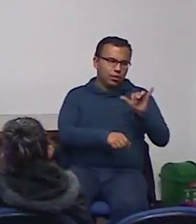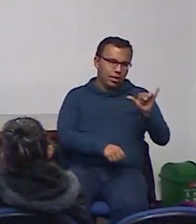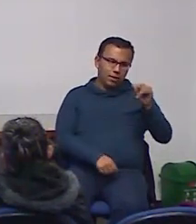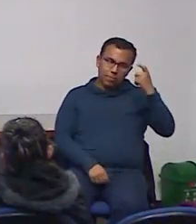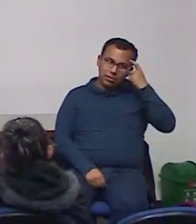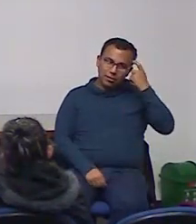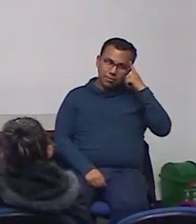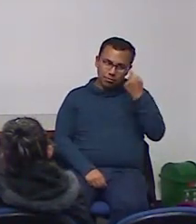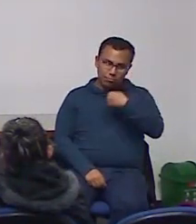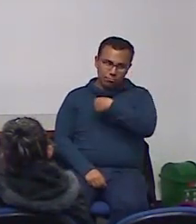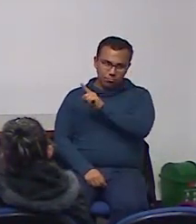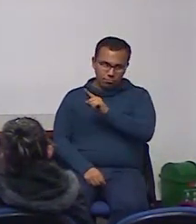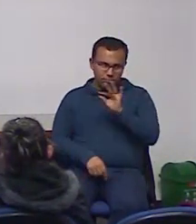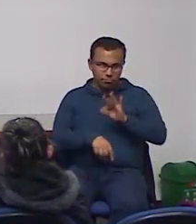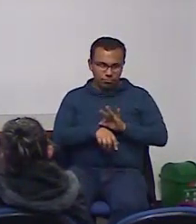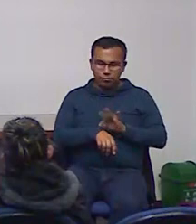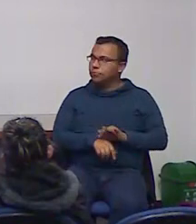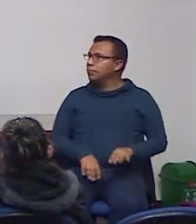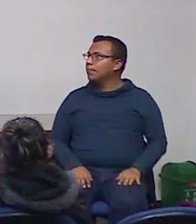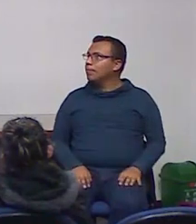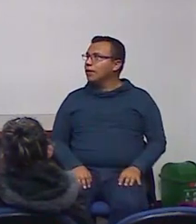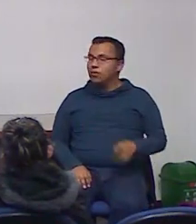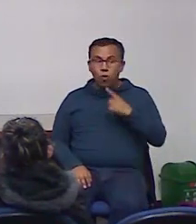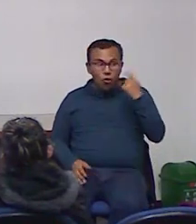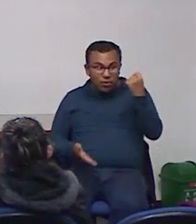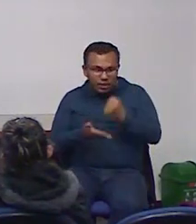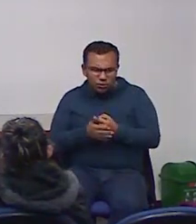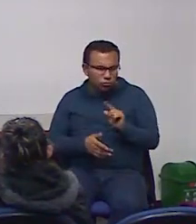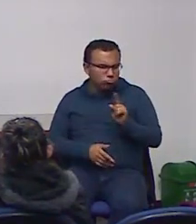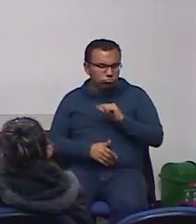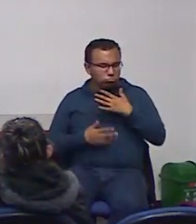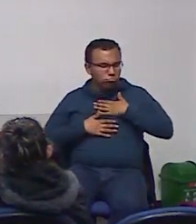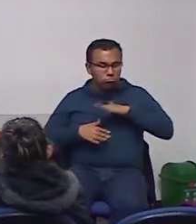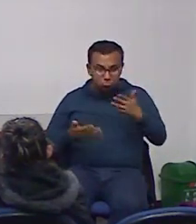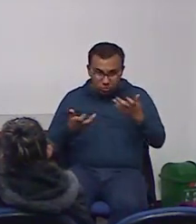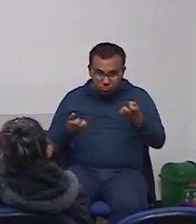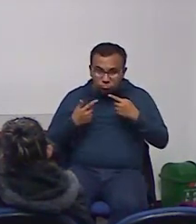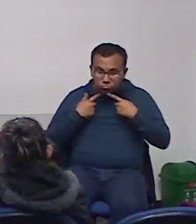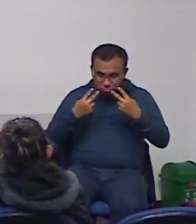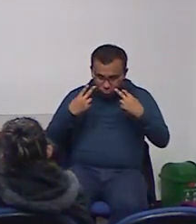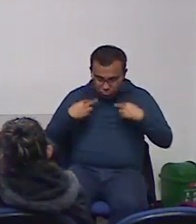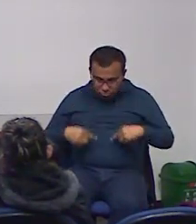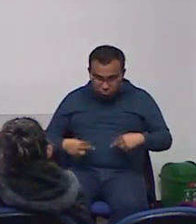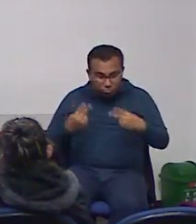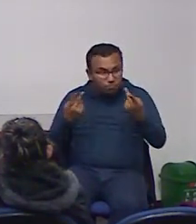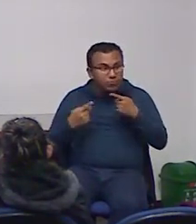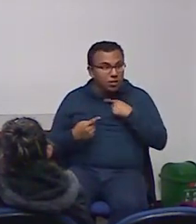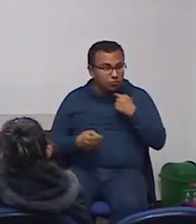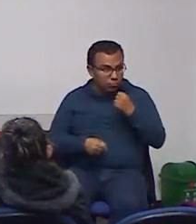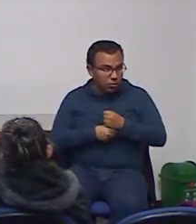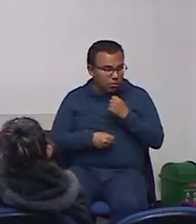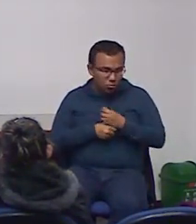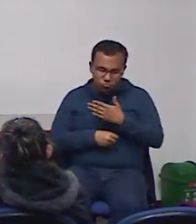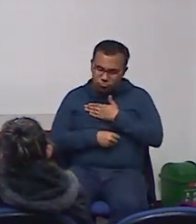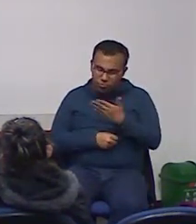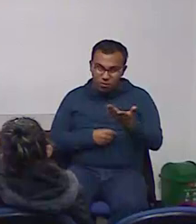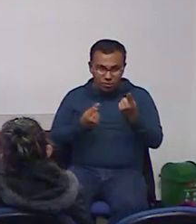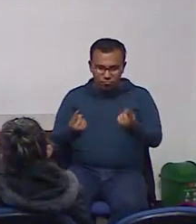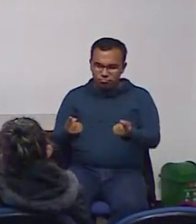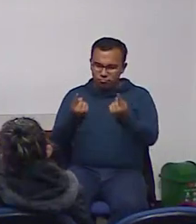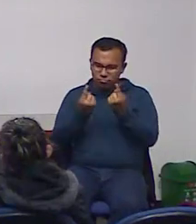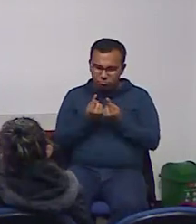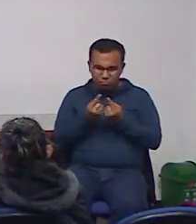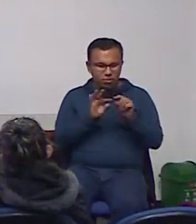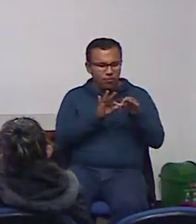matricular y tienes que estar acá porque eso es lo único no para para nada para mí lo el trabajo fundamental también y se puede hacer un trabajo Es cuando el chico y la